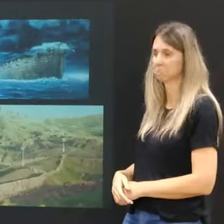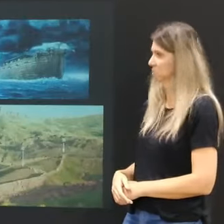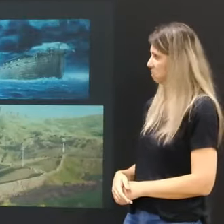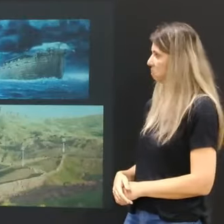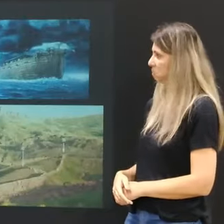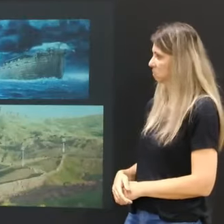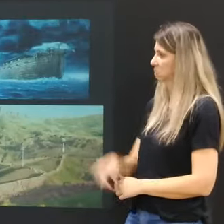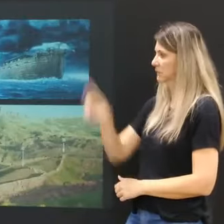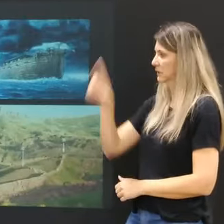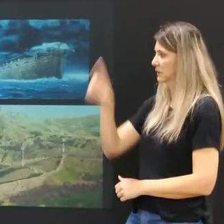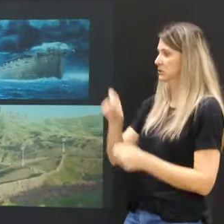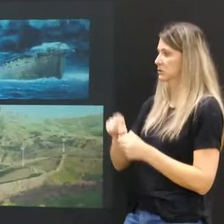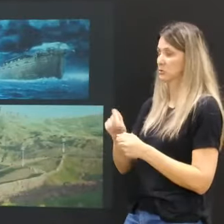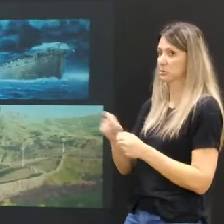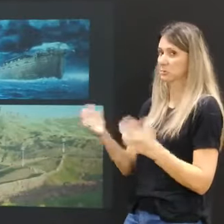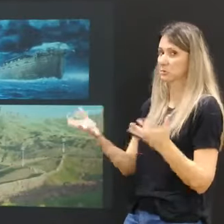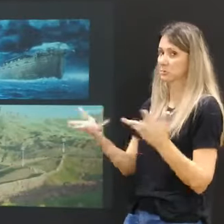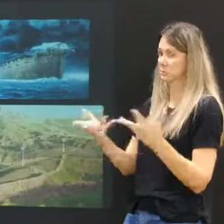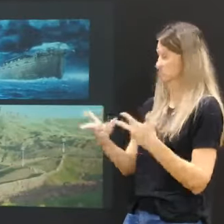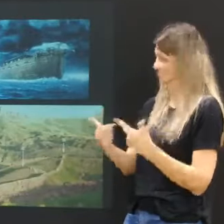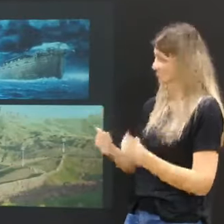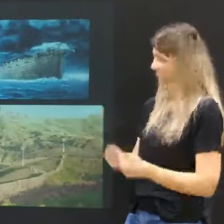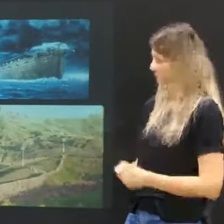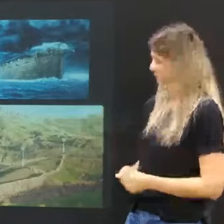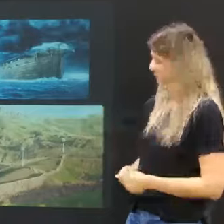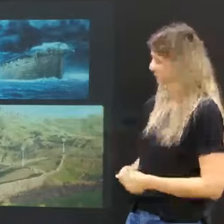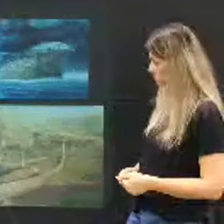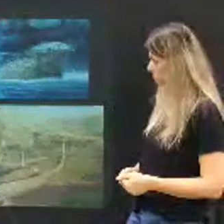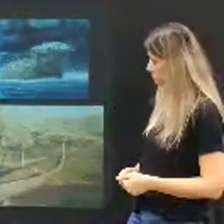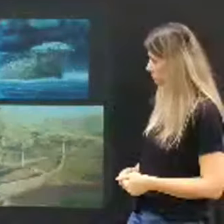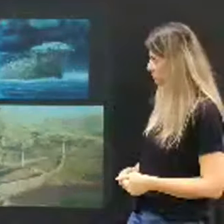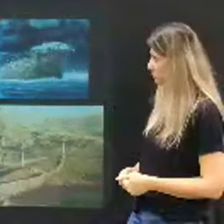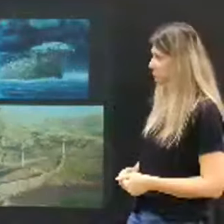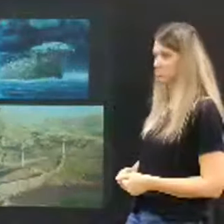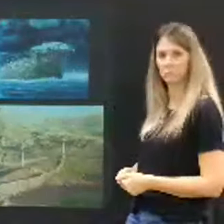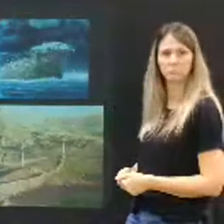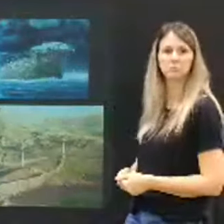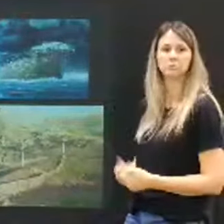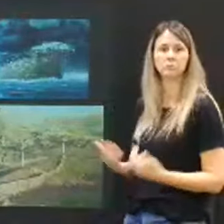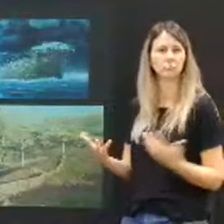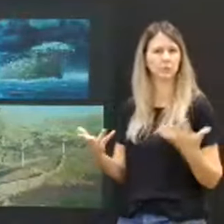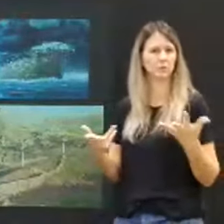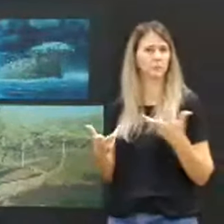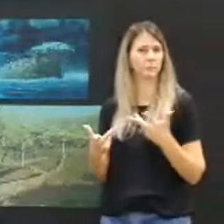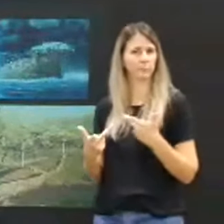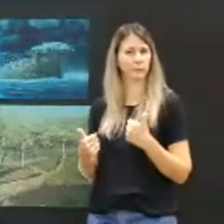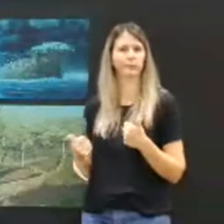Arqueólogos encontraram essa imagem. Não é incrível? Isso é incrível, não é? Não é